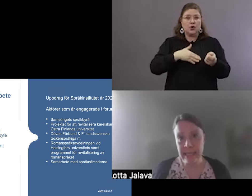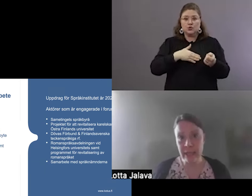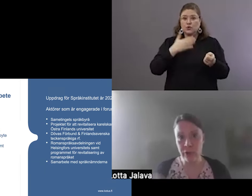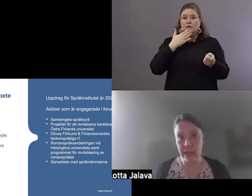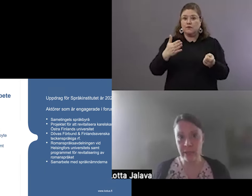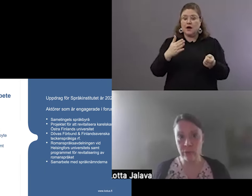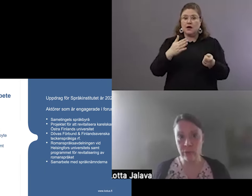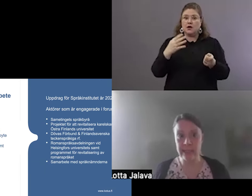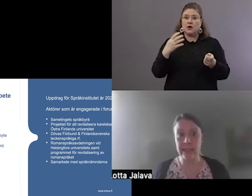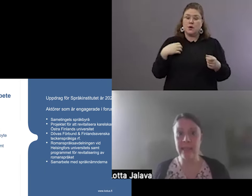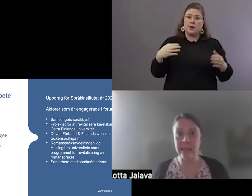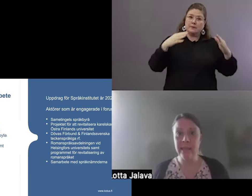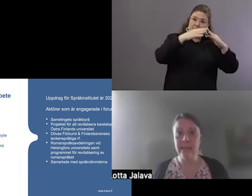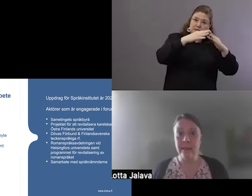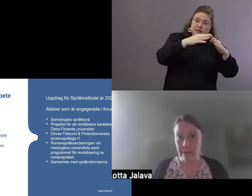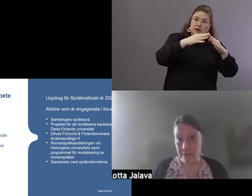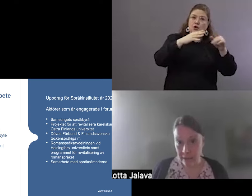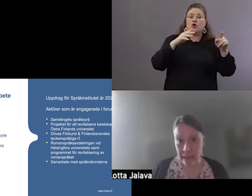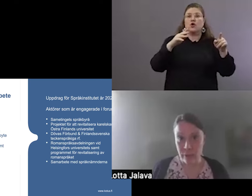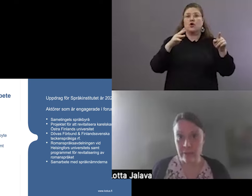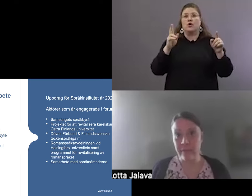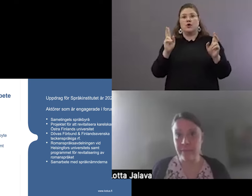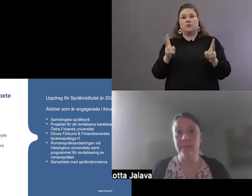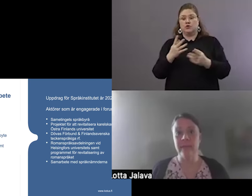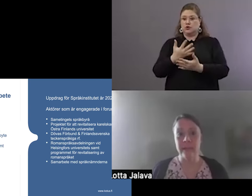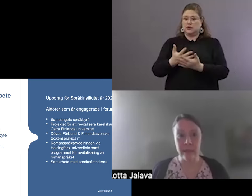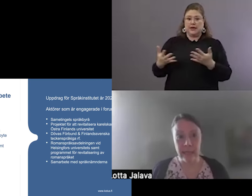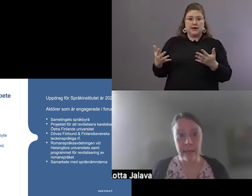toimia ministeriöiden ja toisaalta sitten